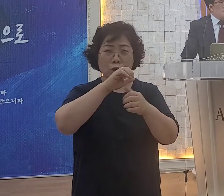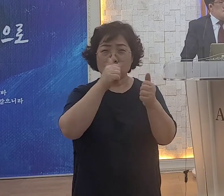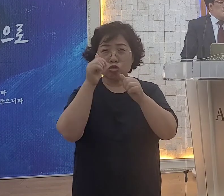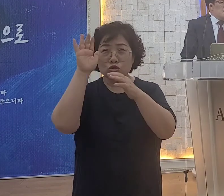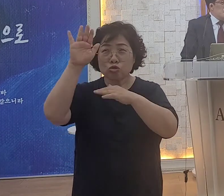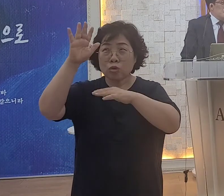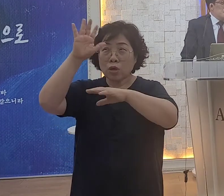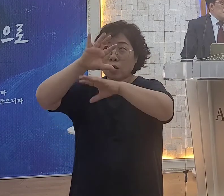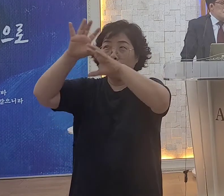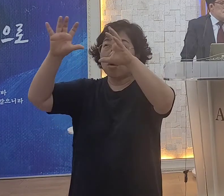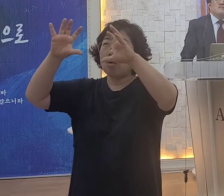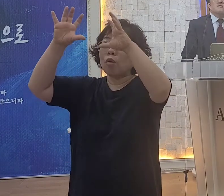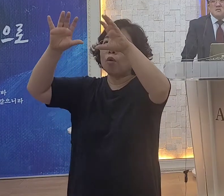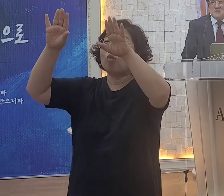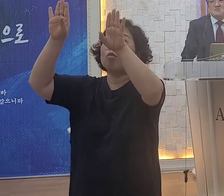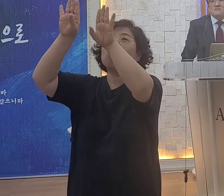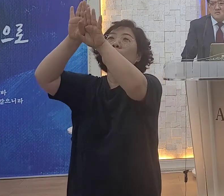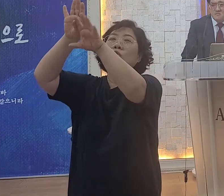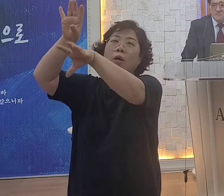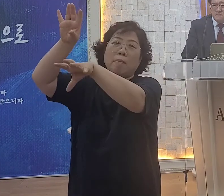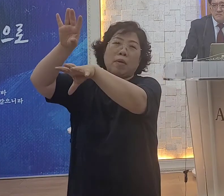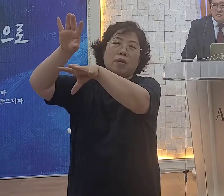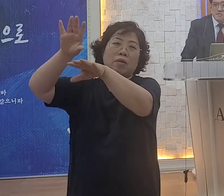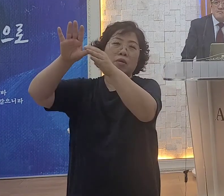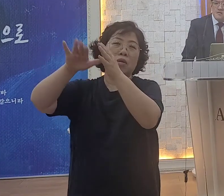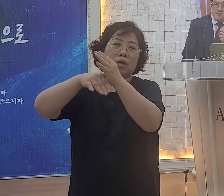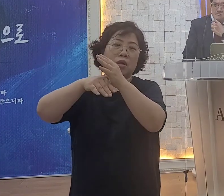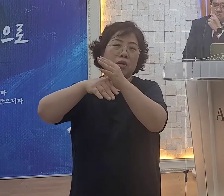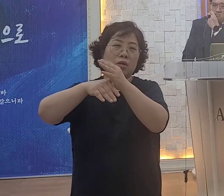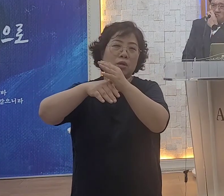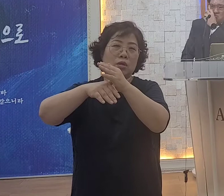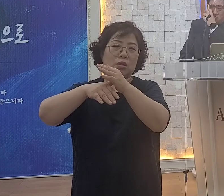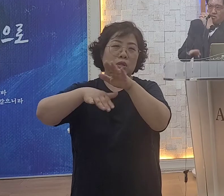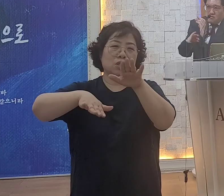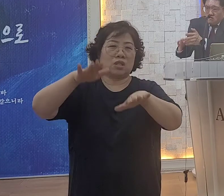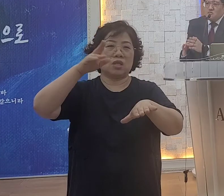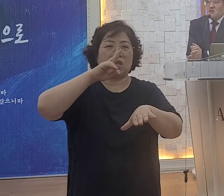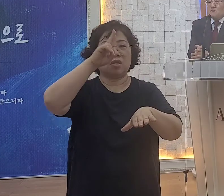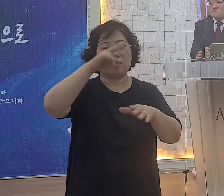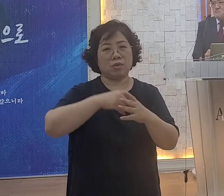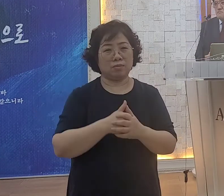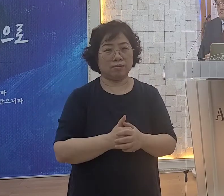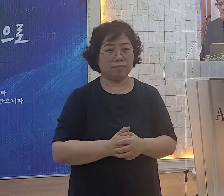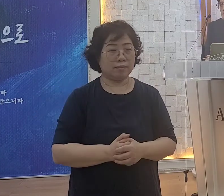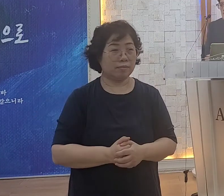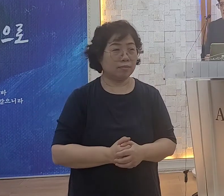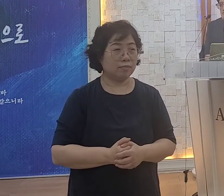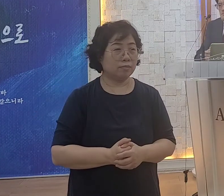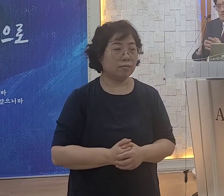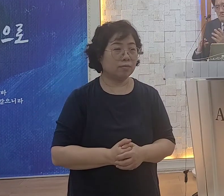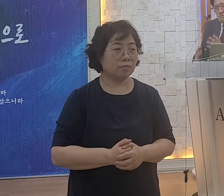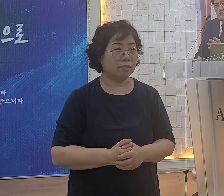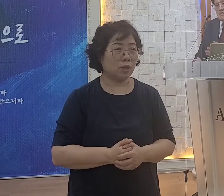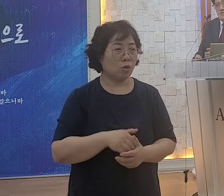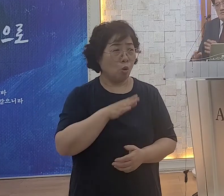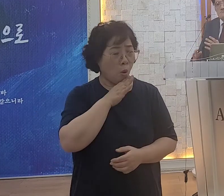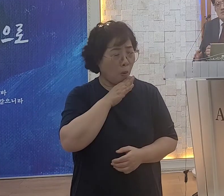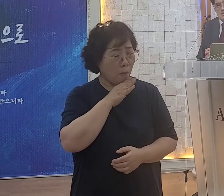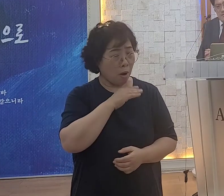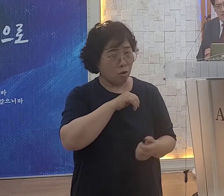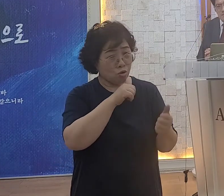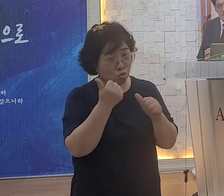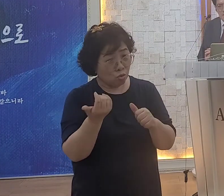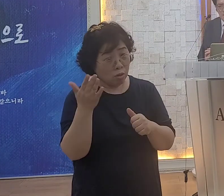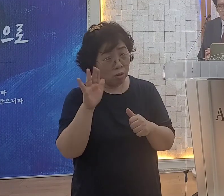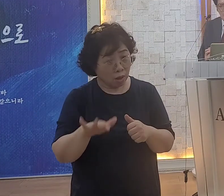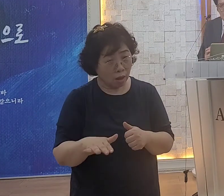얼마나 좋아요. 차라리 끝이면. 근데 만약에 여러분 반대로 한번 생각해요. 진짜 죽었는데 이